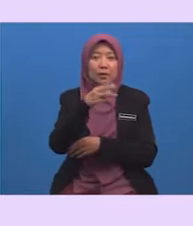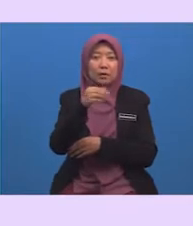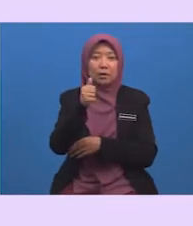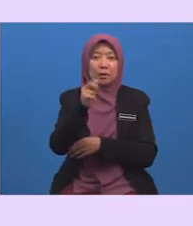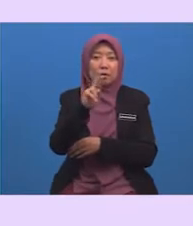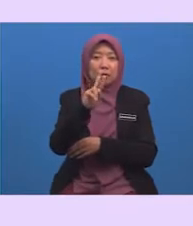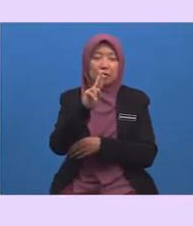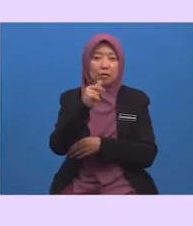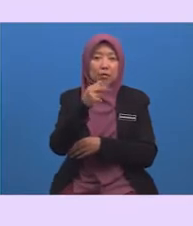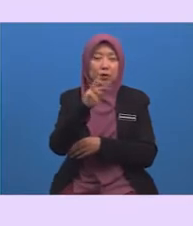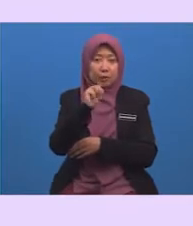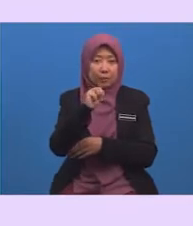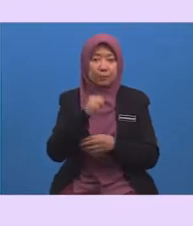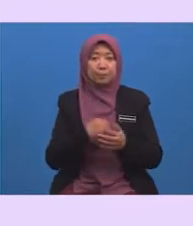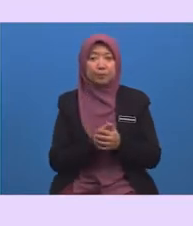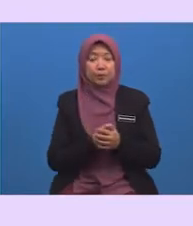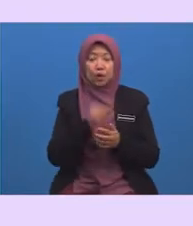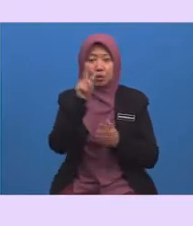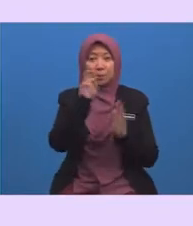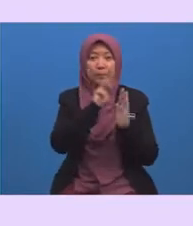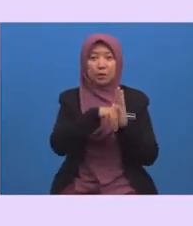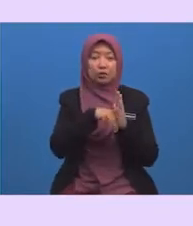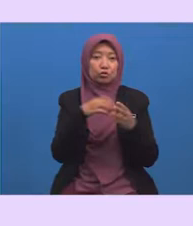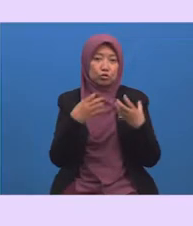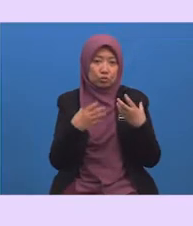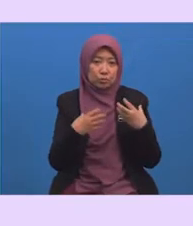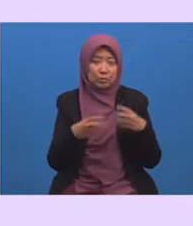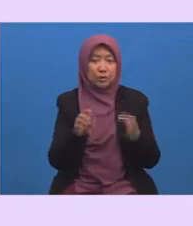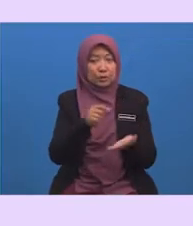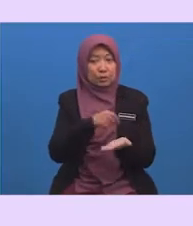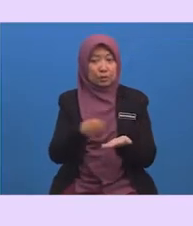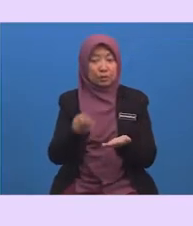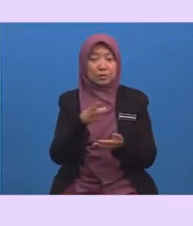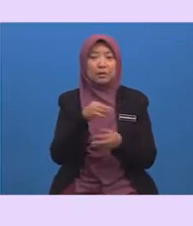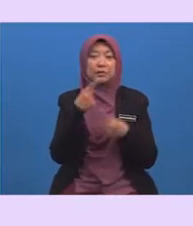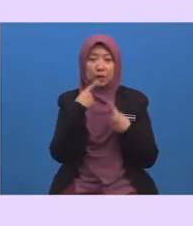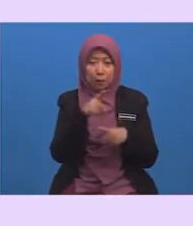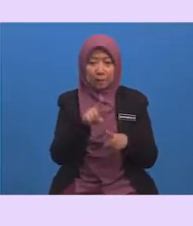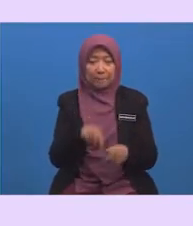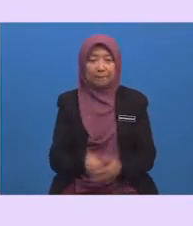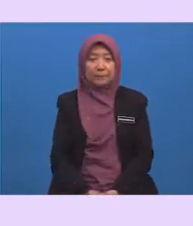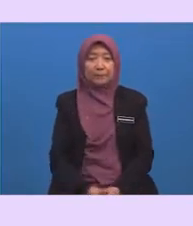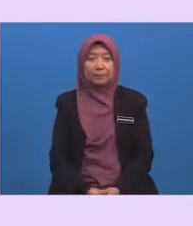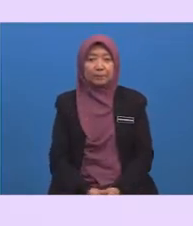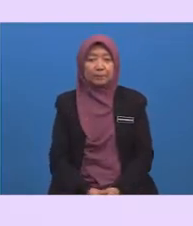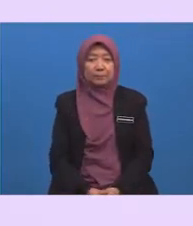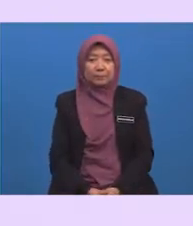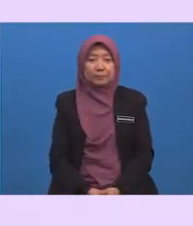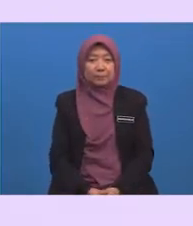Ar-Rahim? Saya bagi 1 minit. Cuba murid-murid tulis dan jawab.